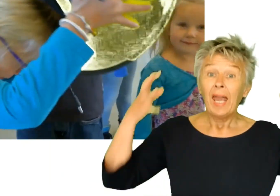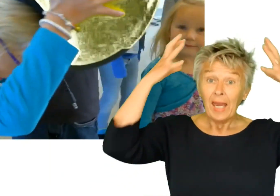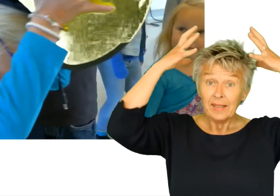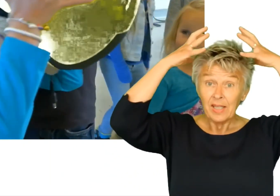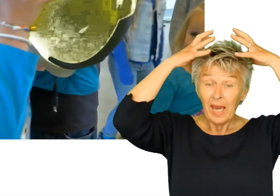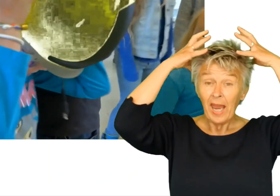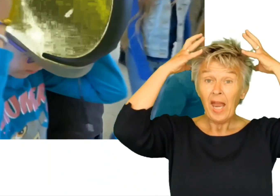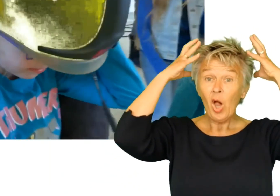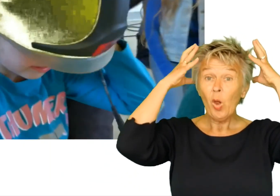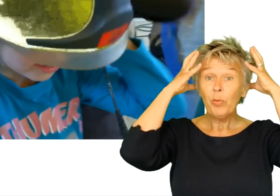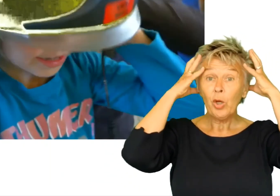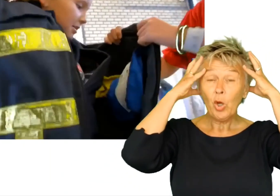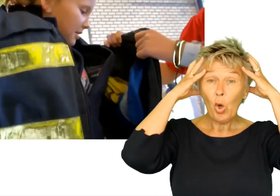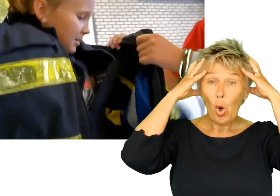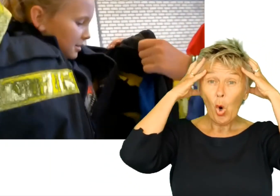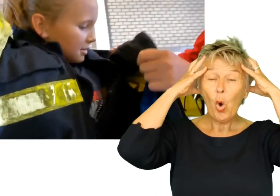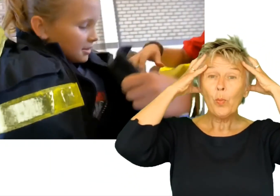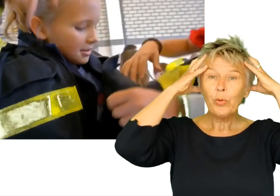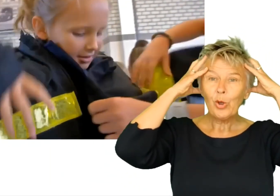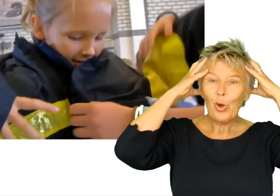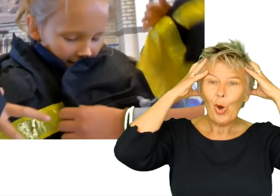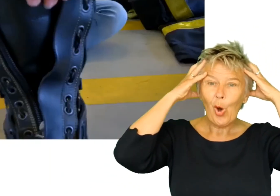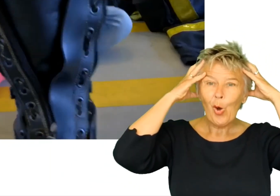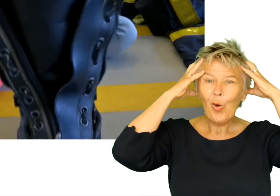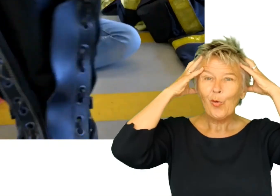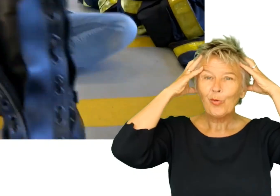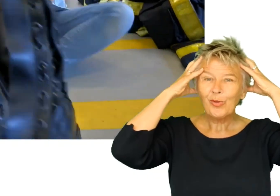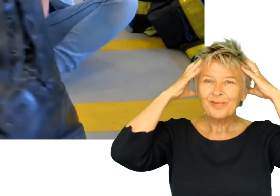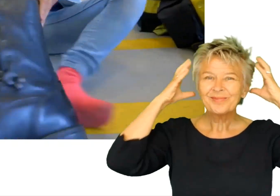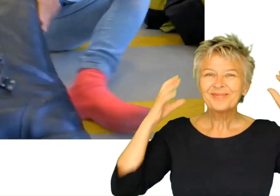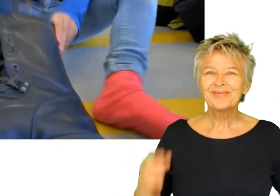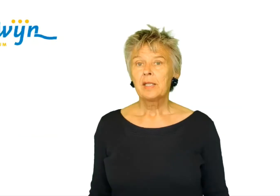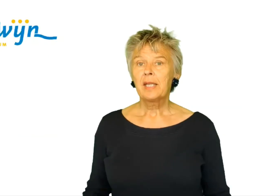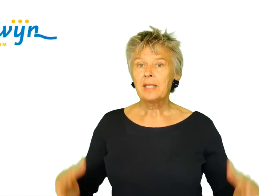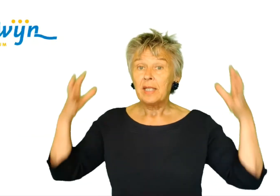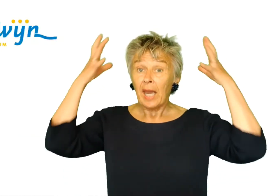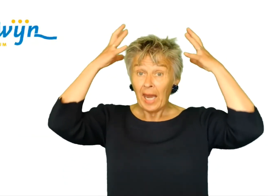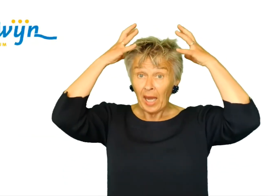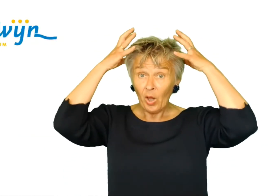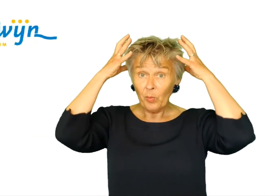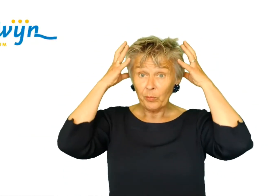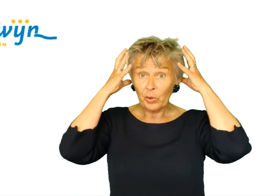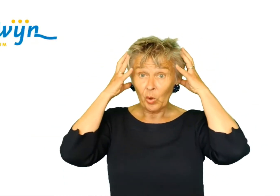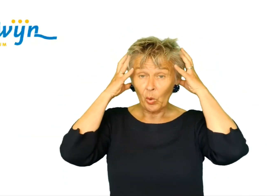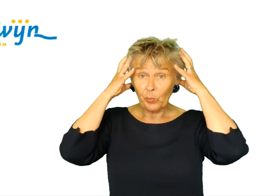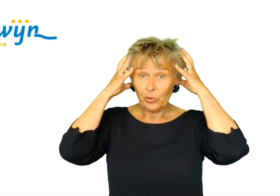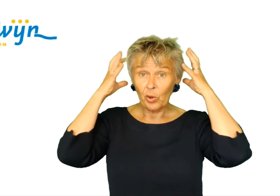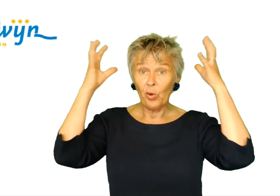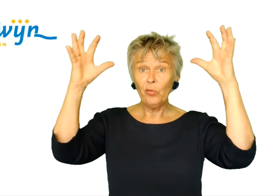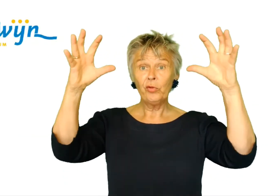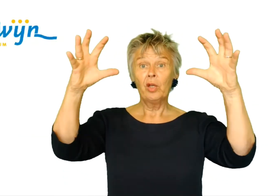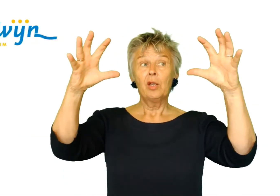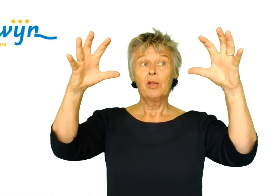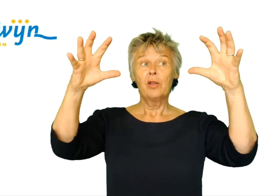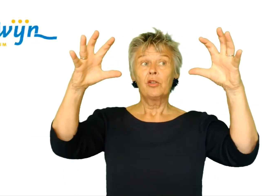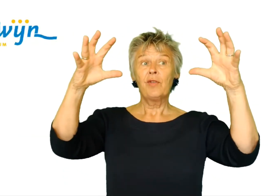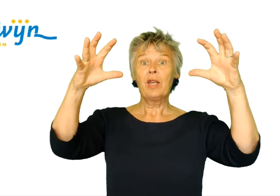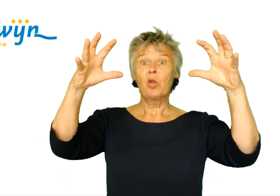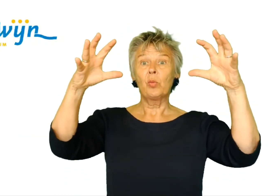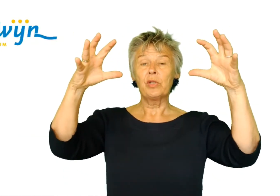Zet je helm op je hoofd. Zet je helmpje op je hoofd. Twee geklomde